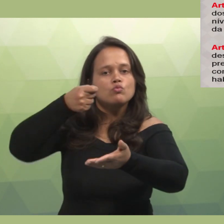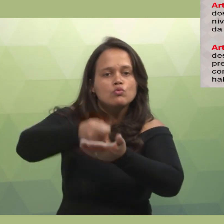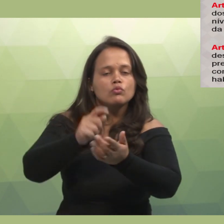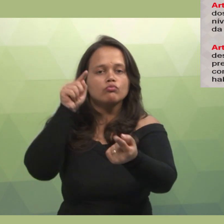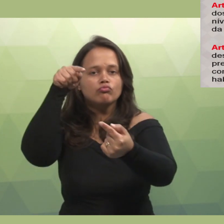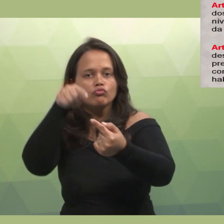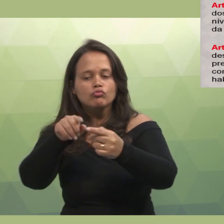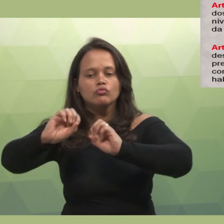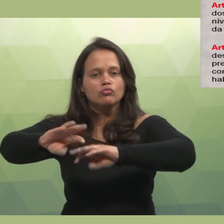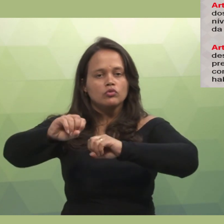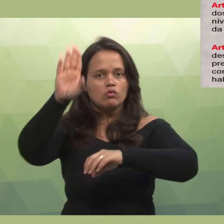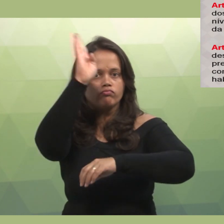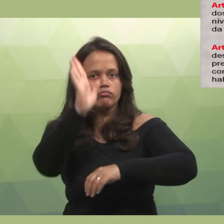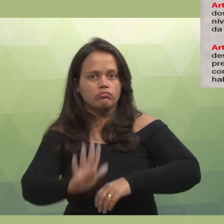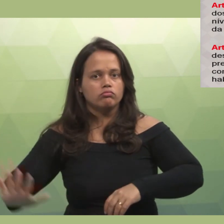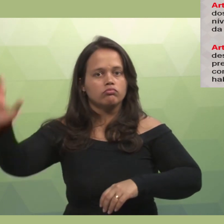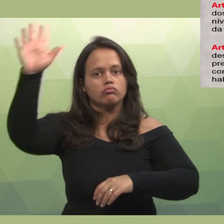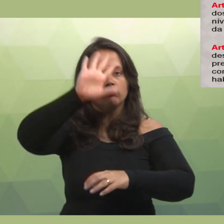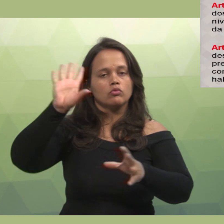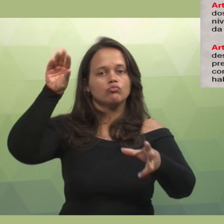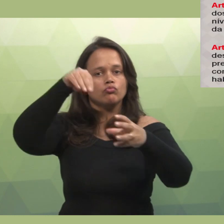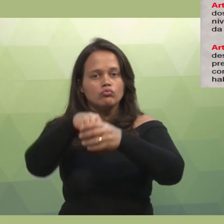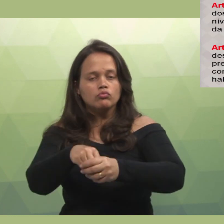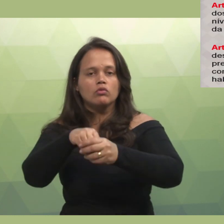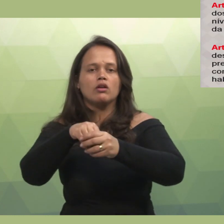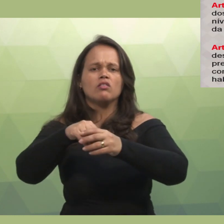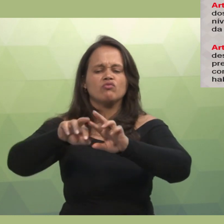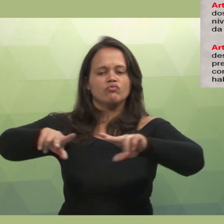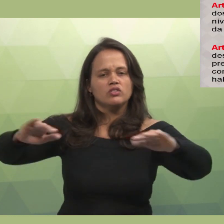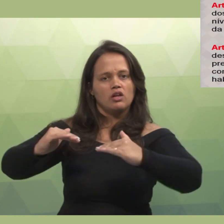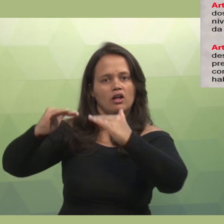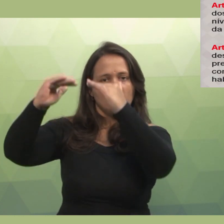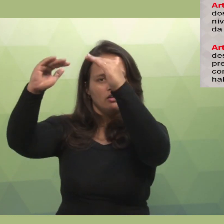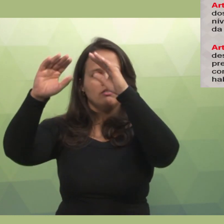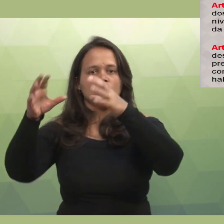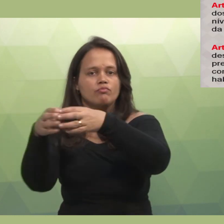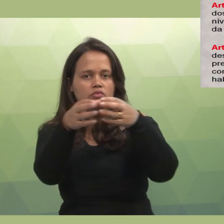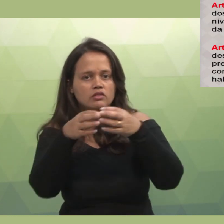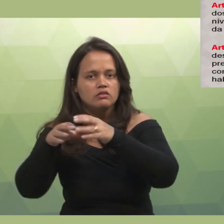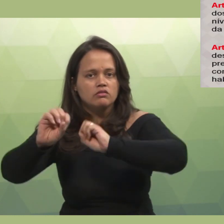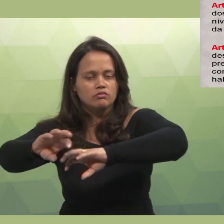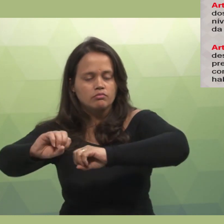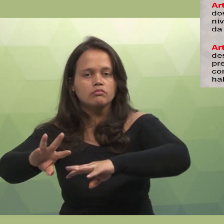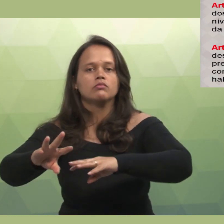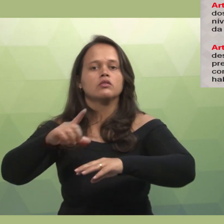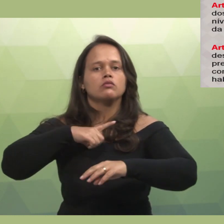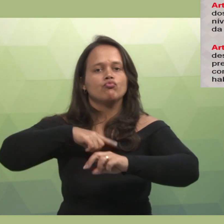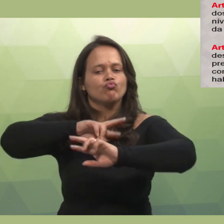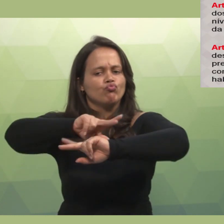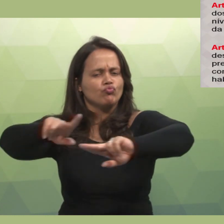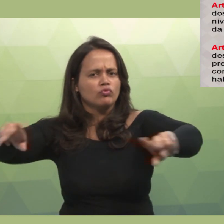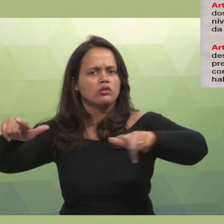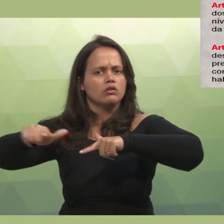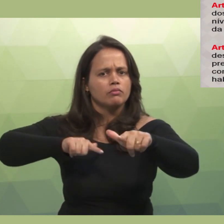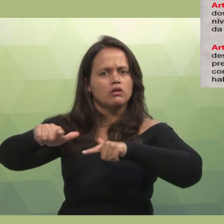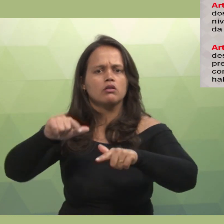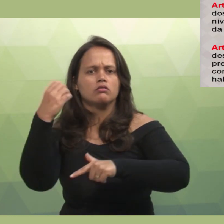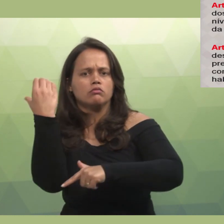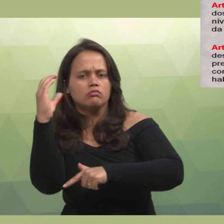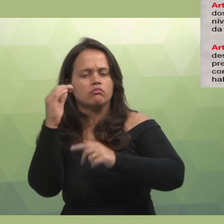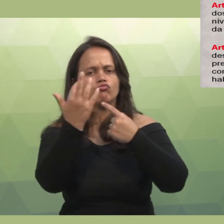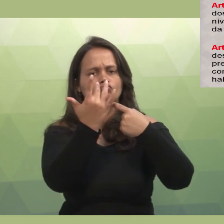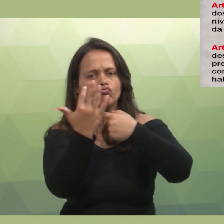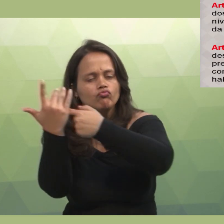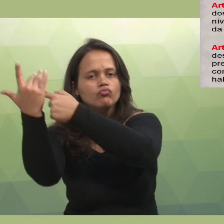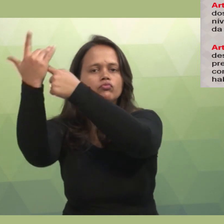educação nacional, integra-se aos diferentes níveis e modalidades de educação e às dimensões do trabalho, da ciência e